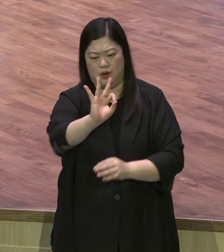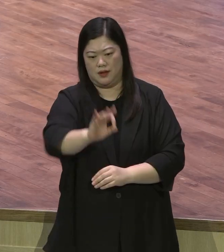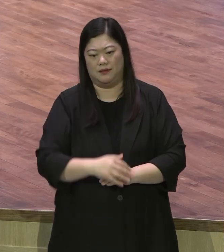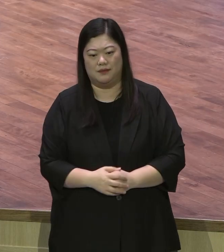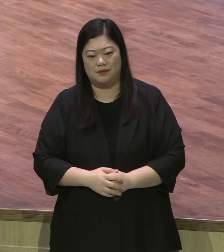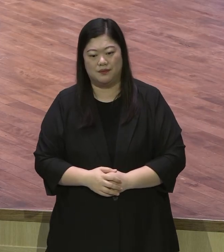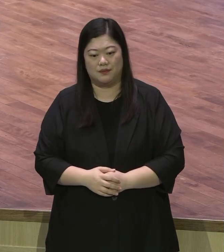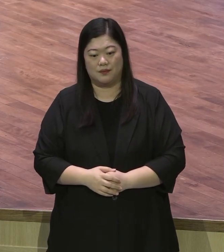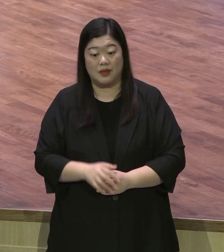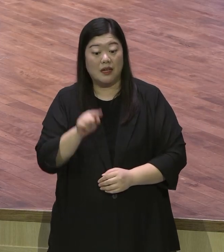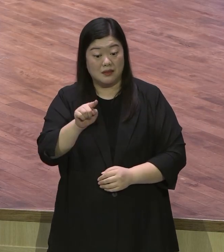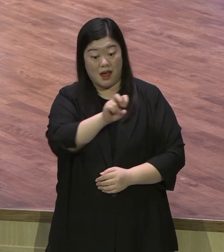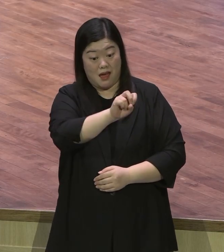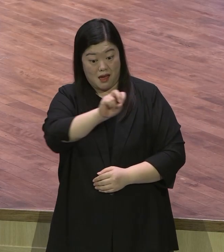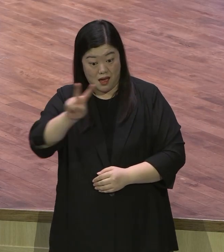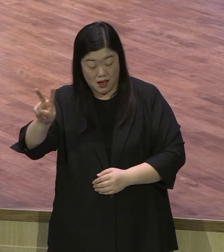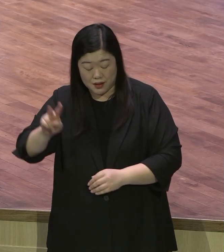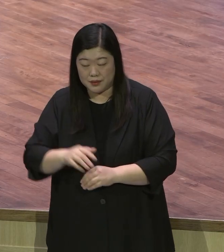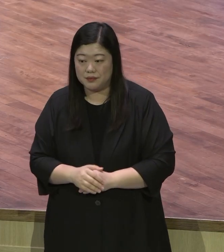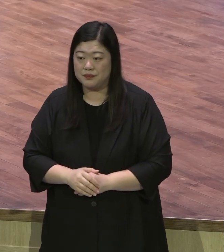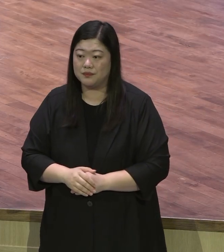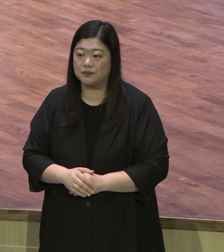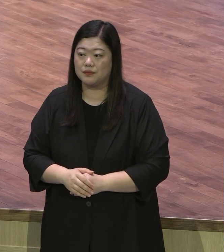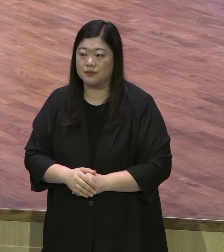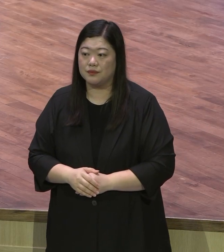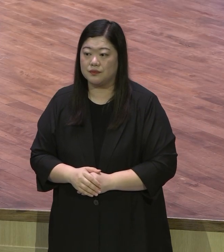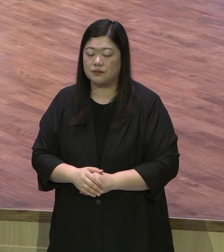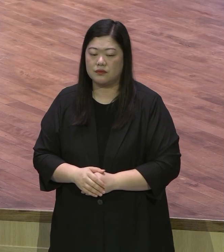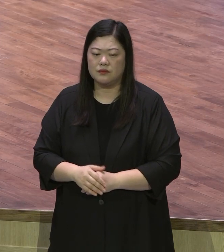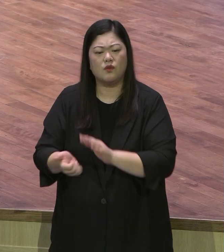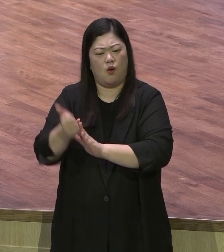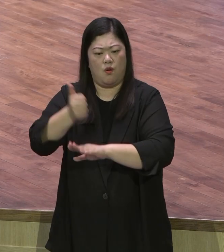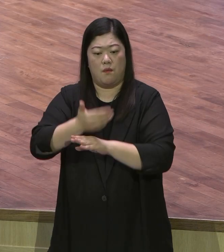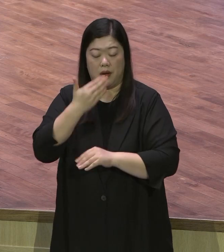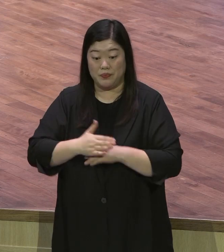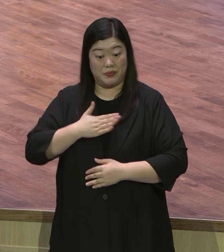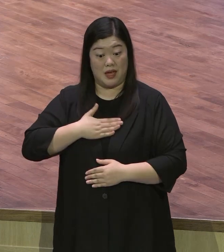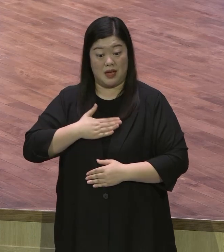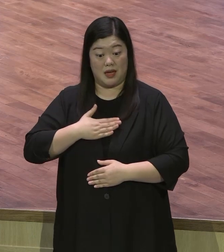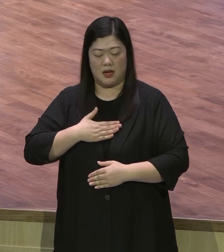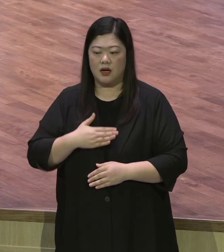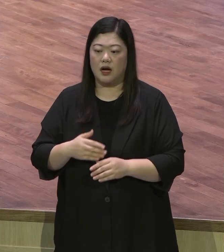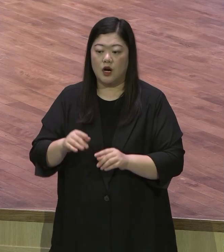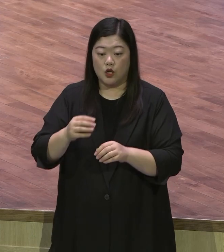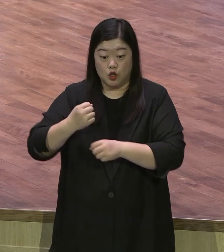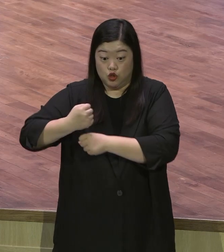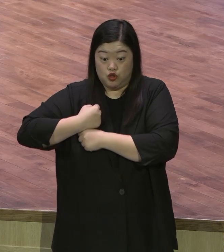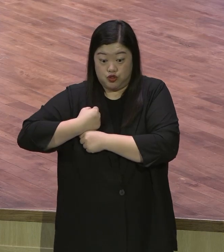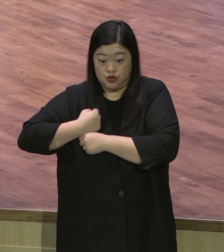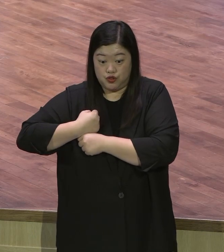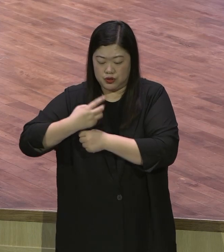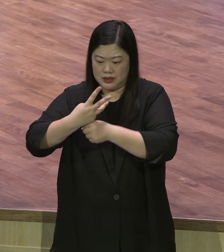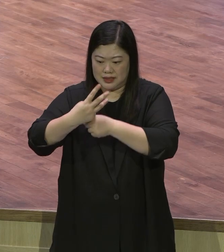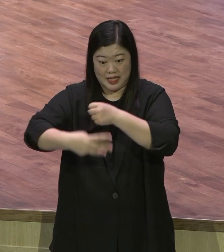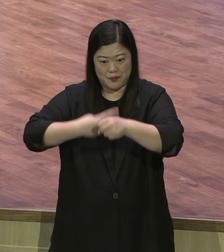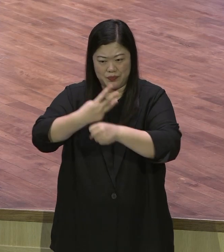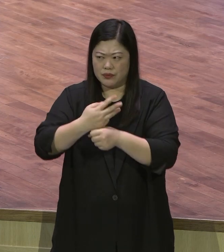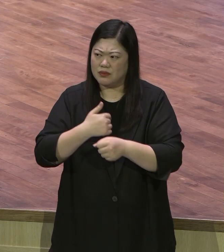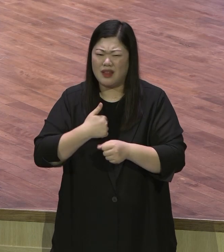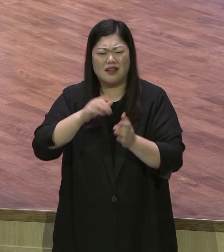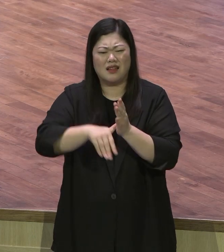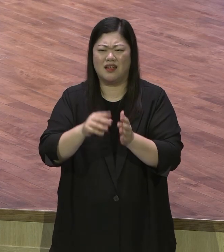그래서 저는 평생에 교회를 떠난 적이 없어요. 심지어 군대 3년 동안 35개월 15일 군대